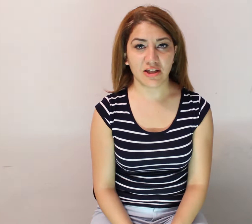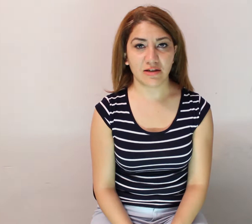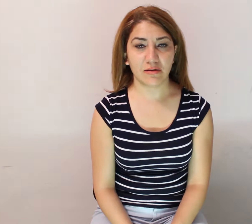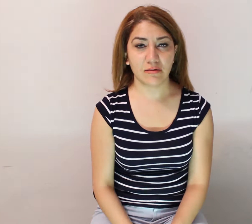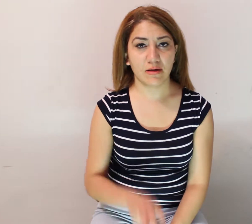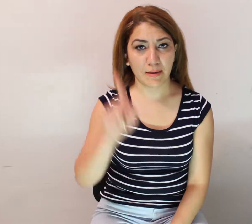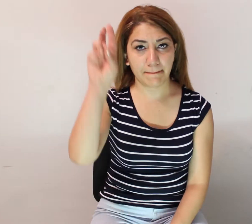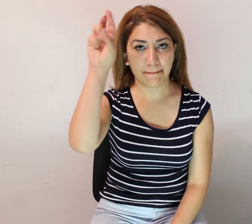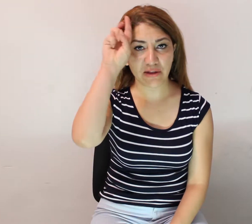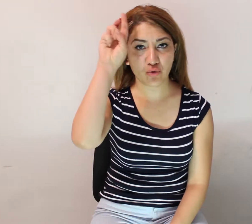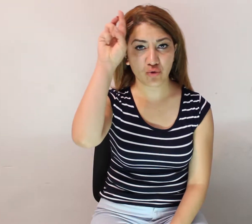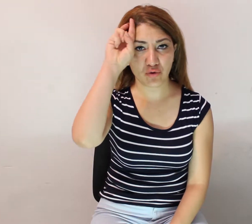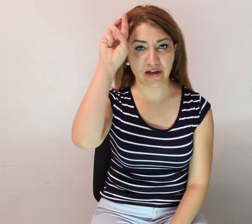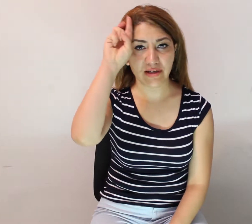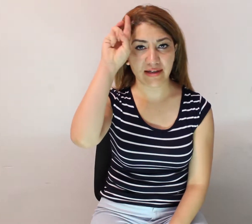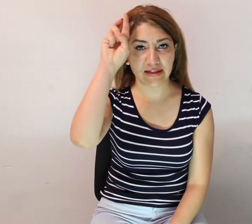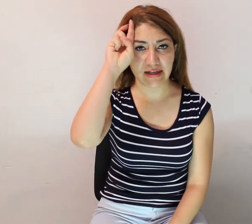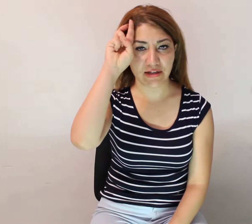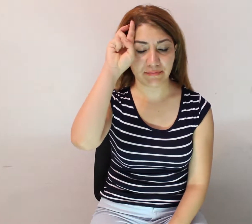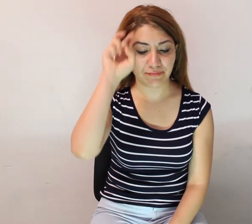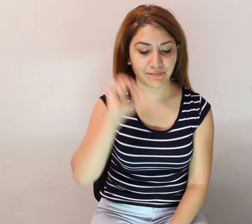10-15 պետություններ, երկրներ.